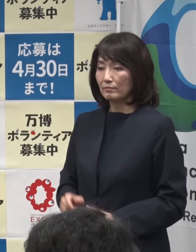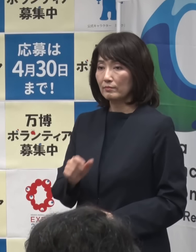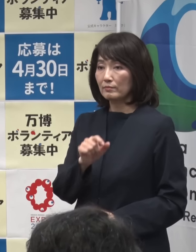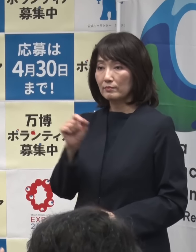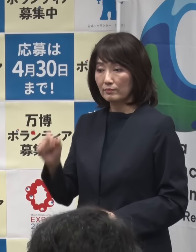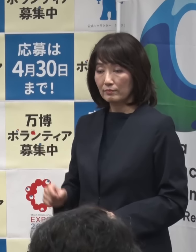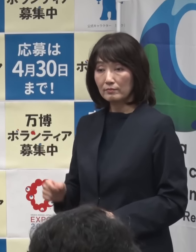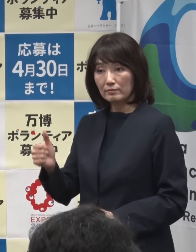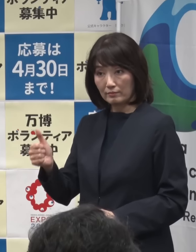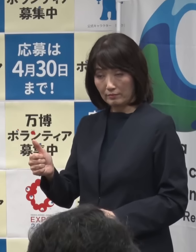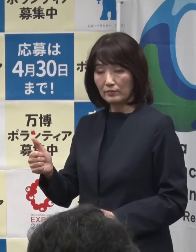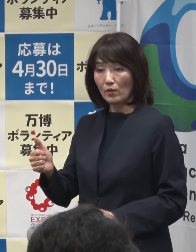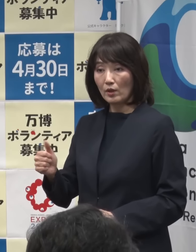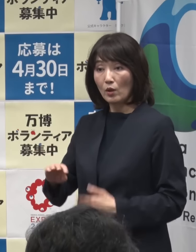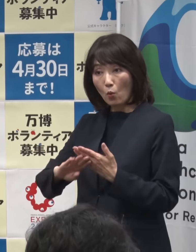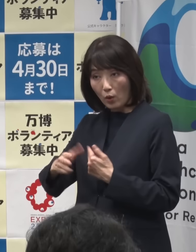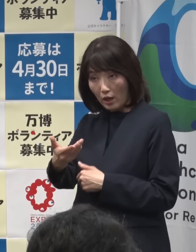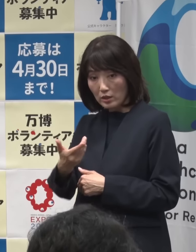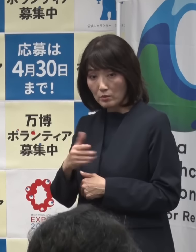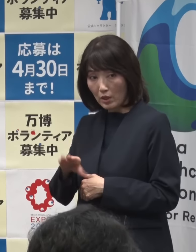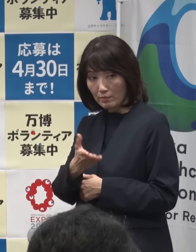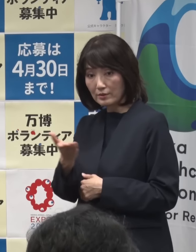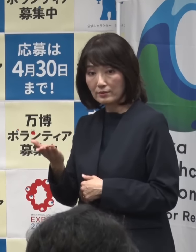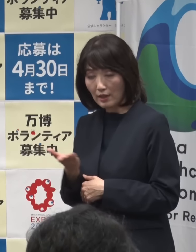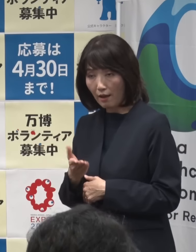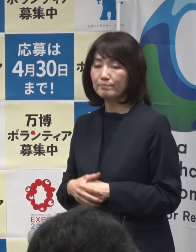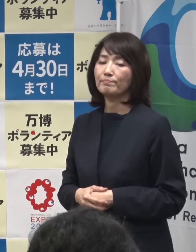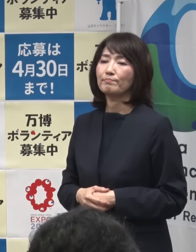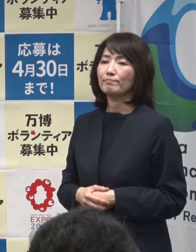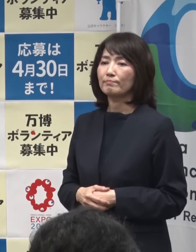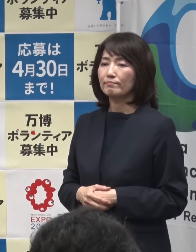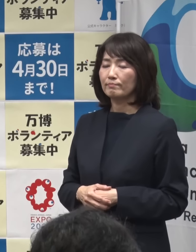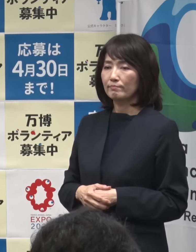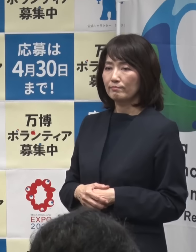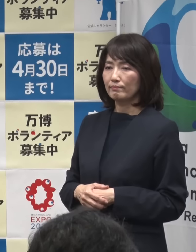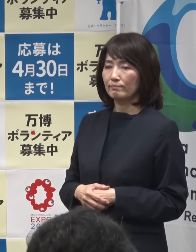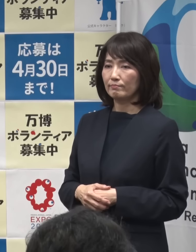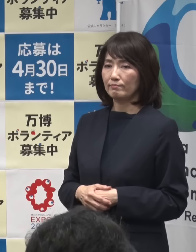他にございますでしょうか。そしたら読売新聞さん。